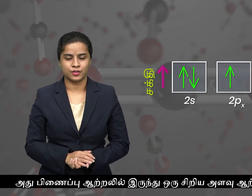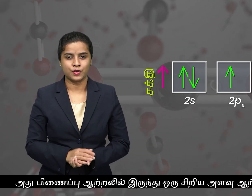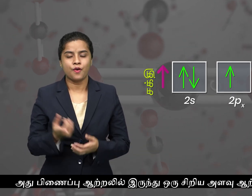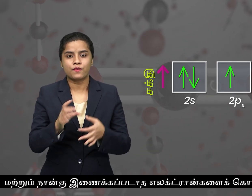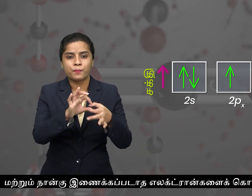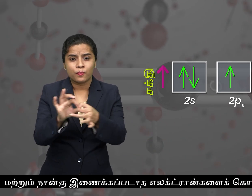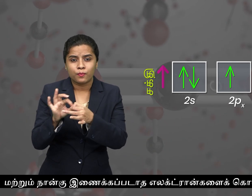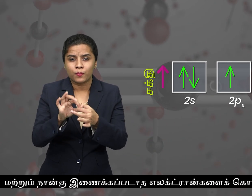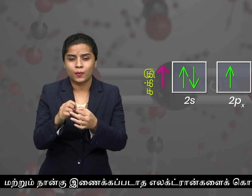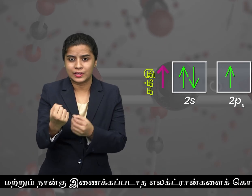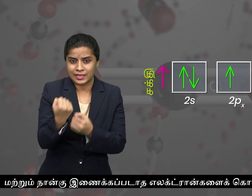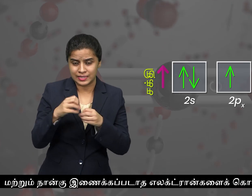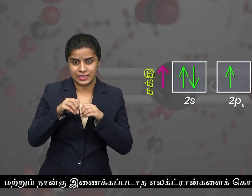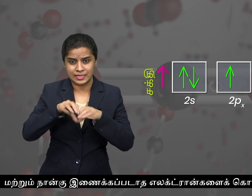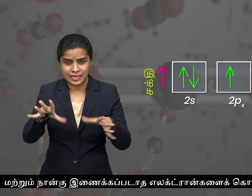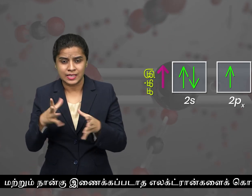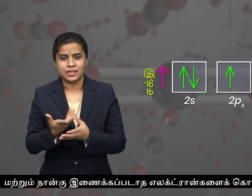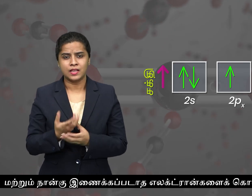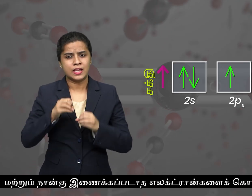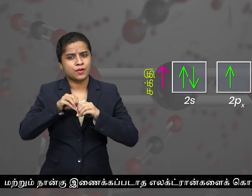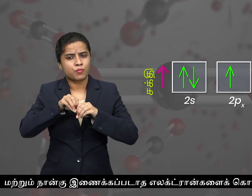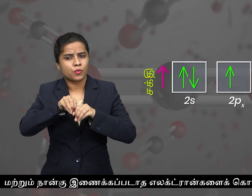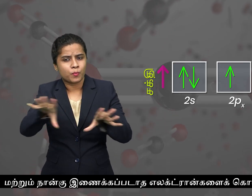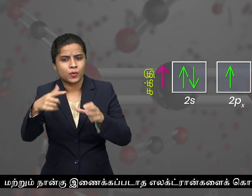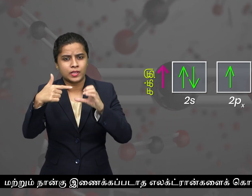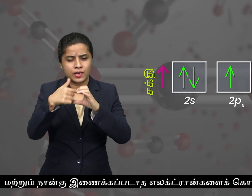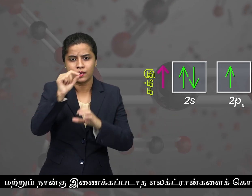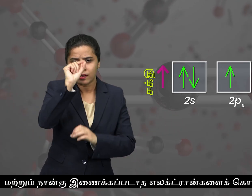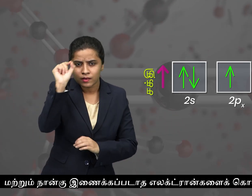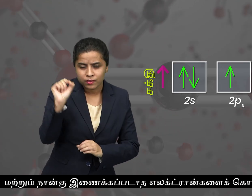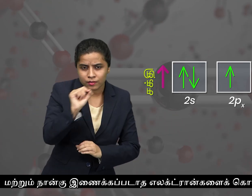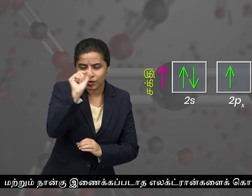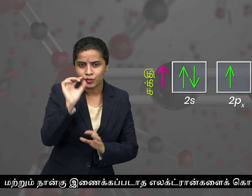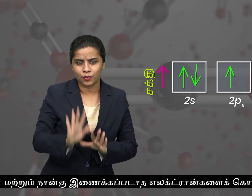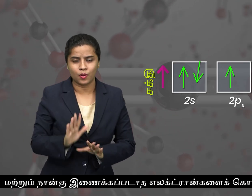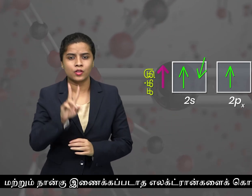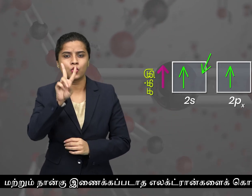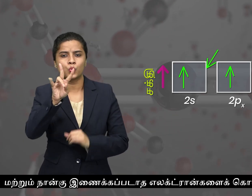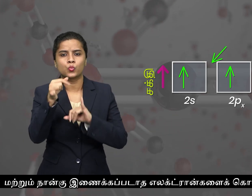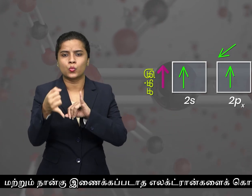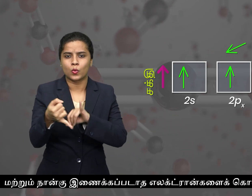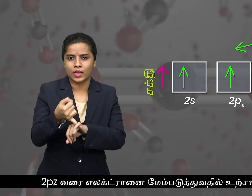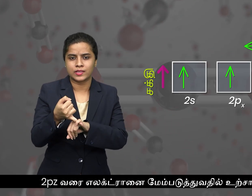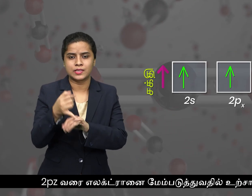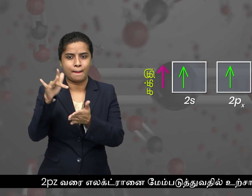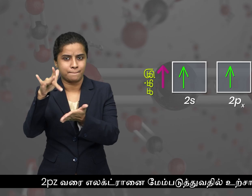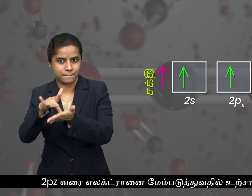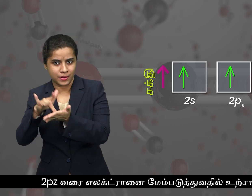பெறுகிறது மற்றும் 4 இணைக்கப்படாத எலக்ட்ரான்களை கொடுக்க 2s முதல் வெற்று 2pz